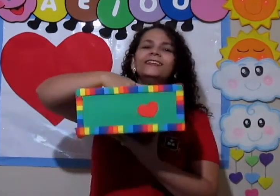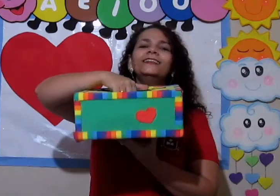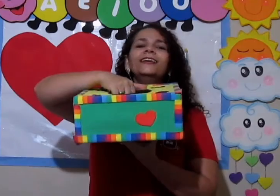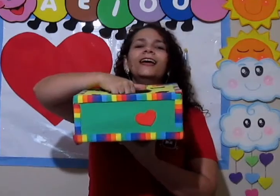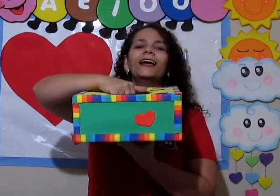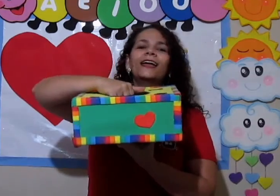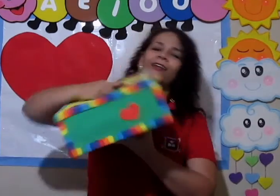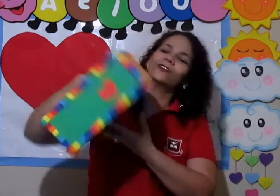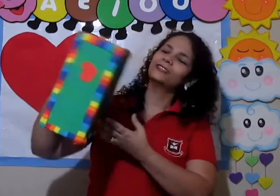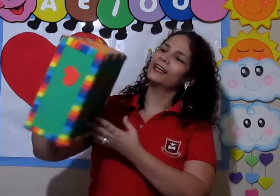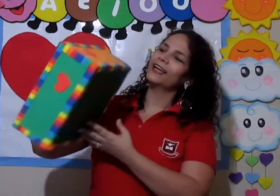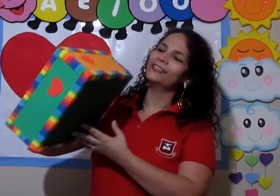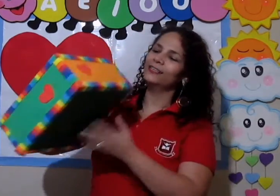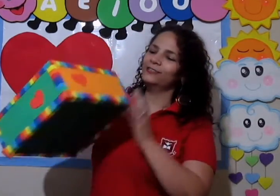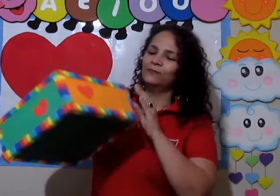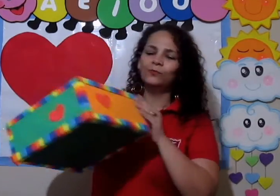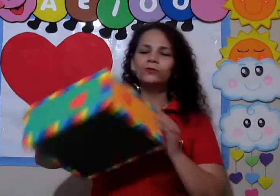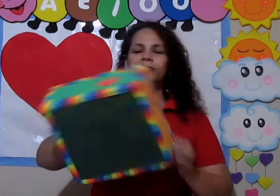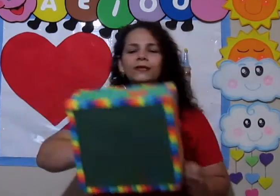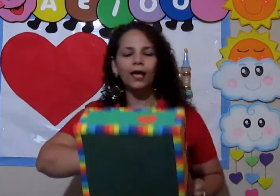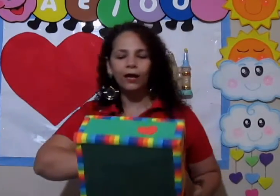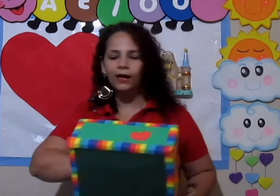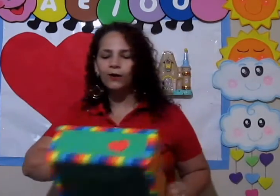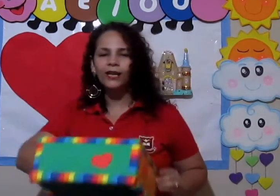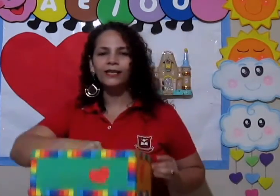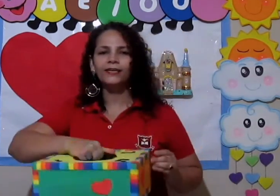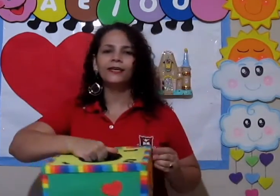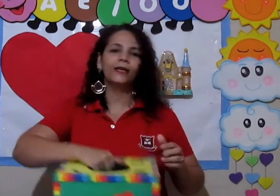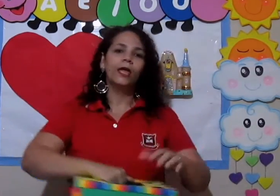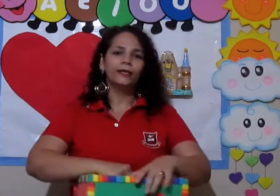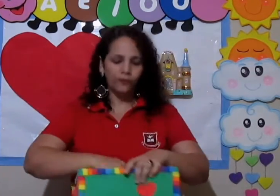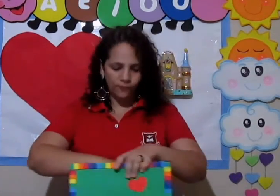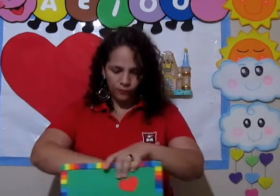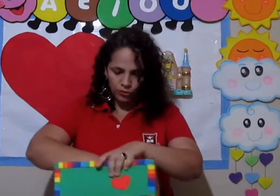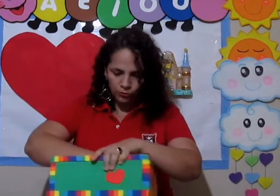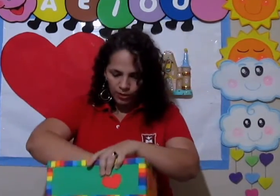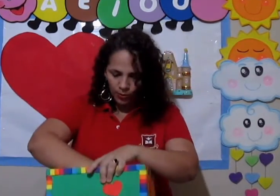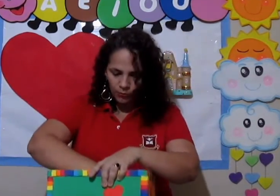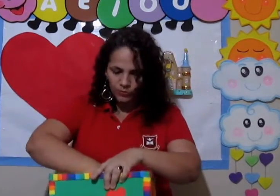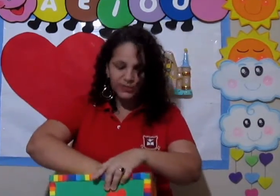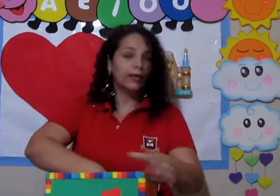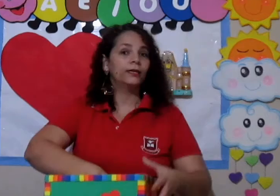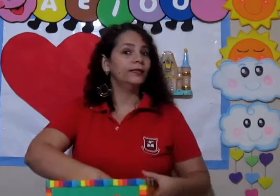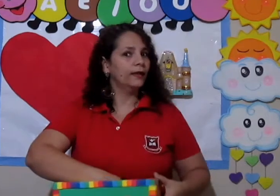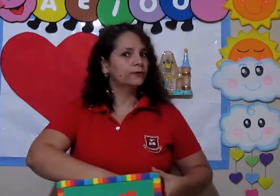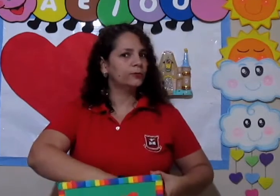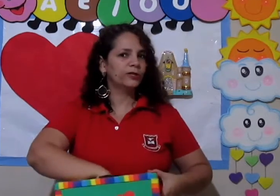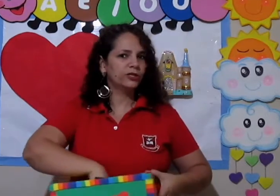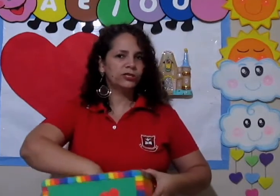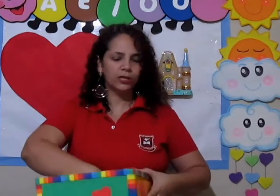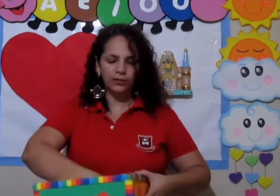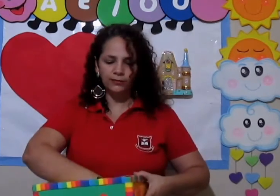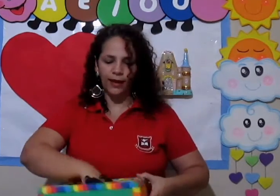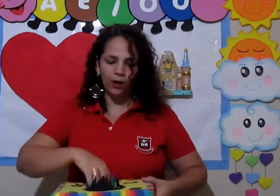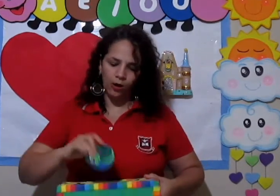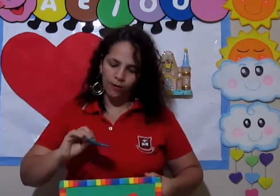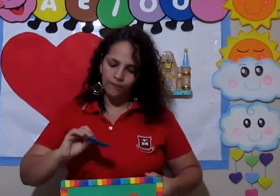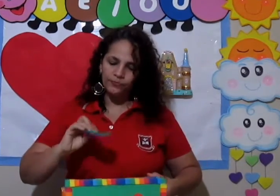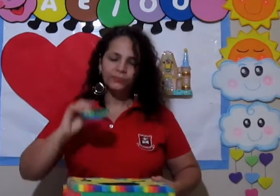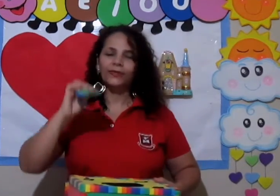caixinha, é a nossa caixa de música, olha aqui. E eu vou escolher uma música aqui dentro pra gente cantar, ó.